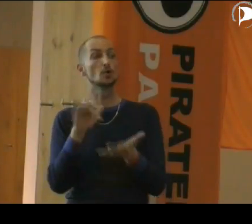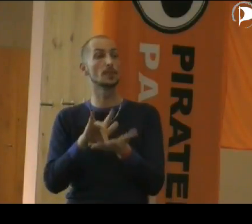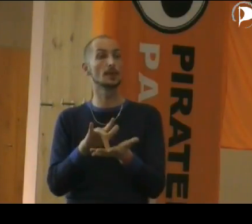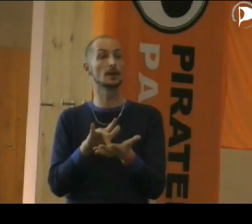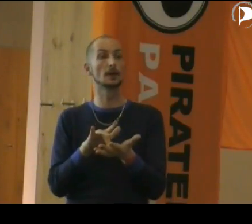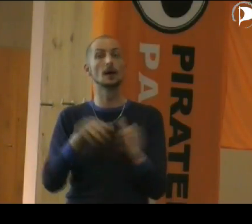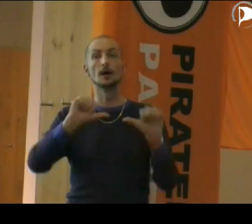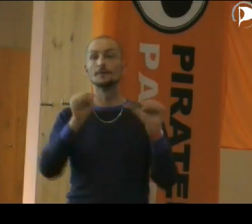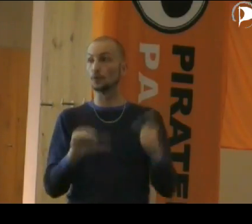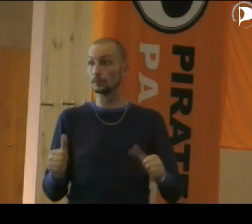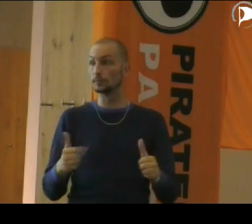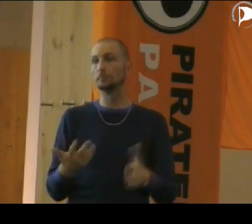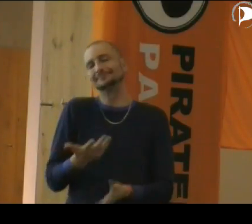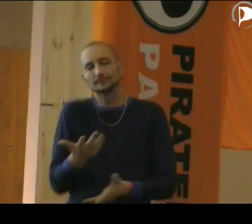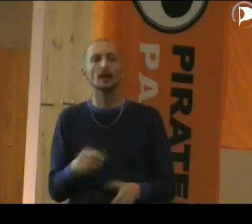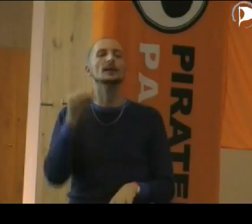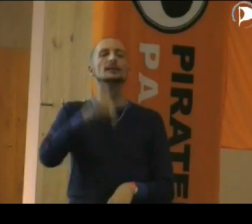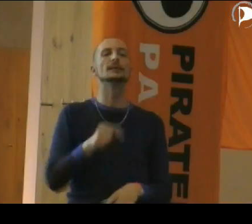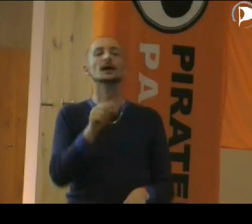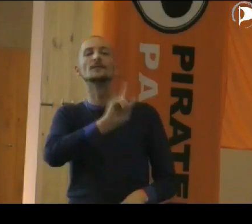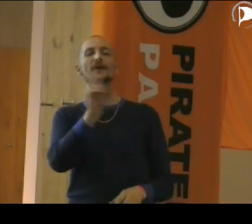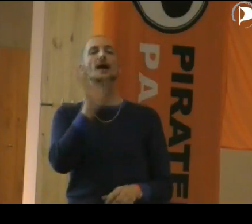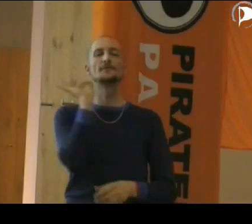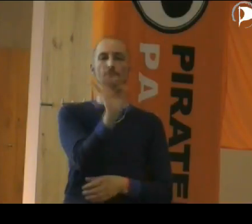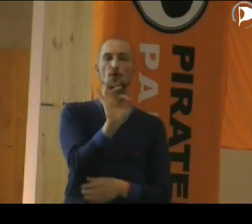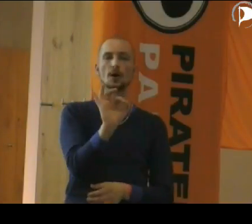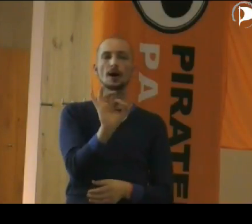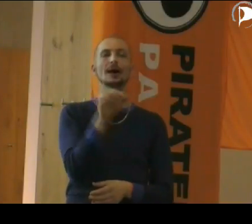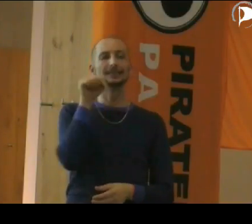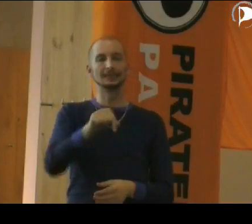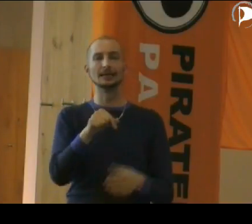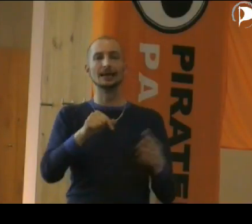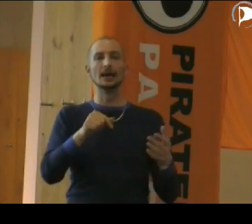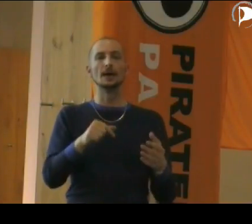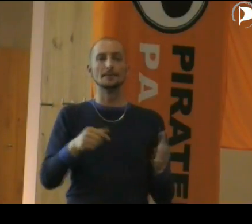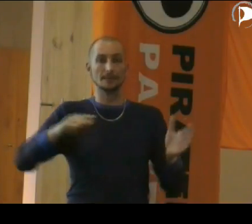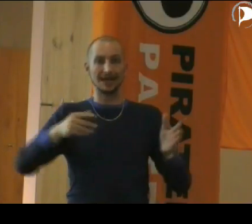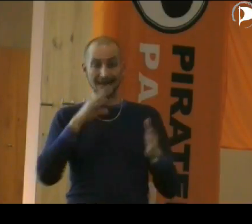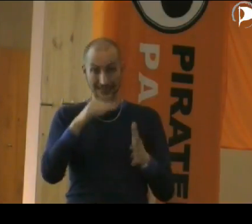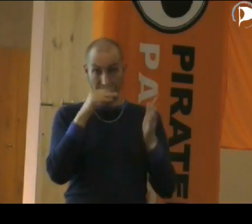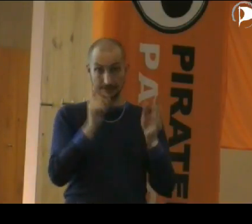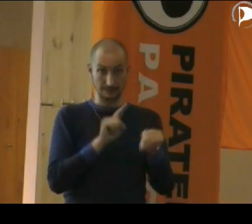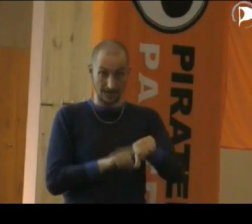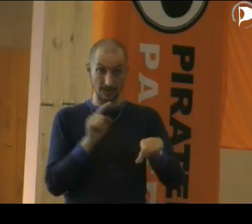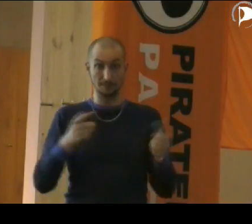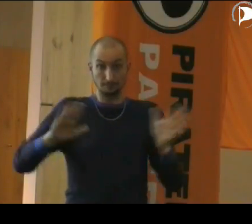dann stimmt da hakt wer ist dafür die redezeit auf 60 sekunden zu begrenzen es minikarte